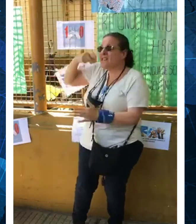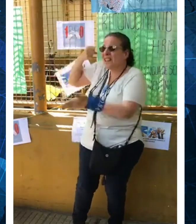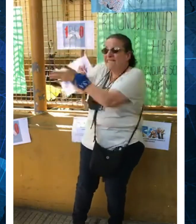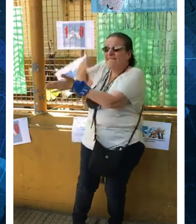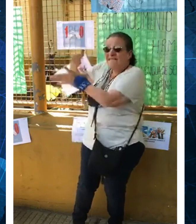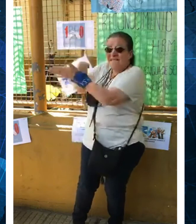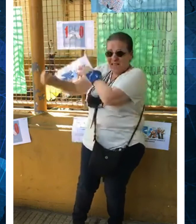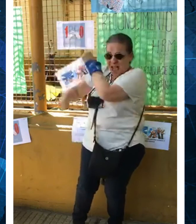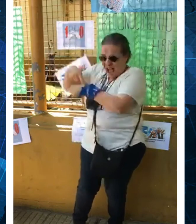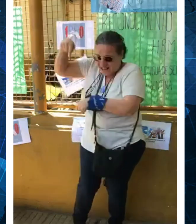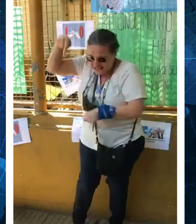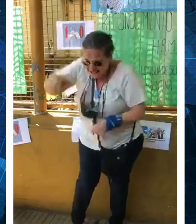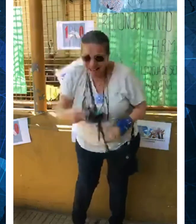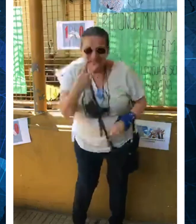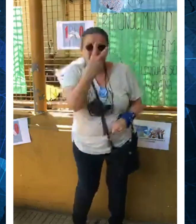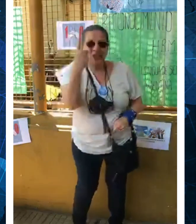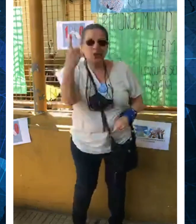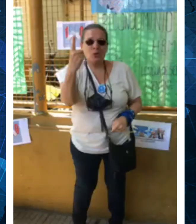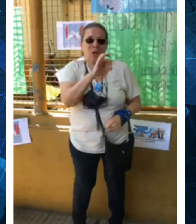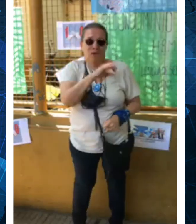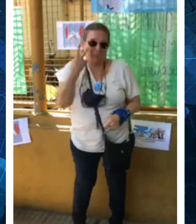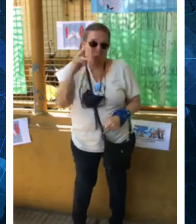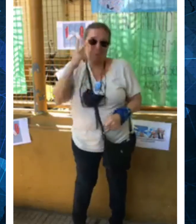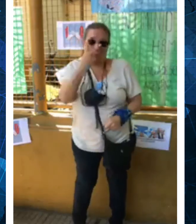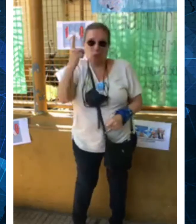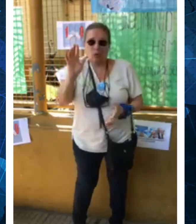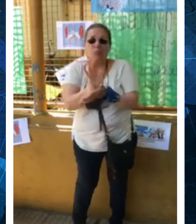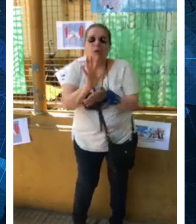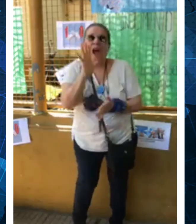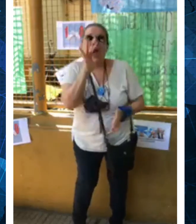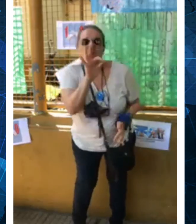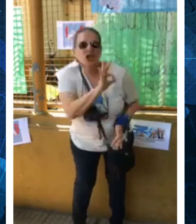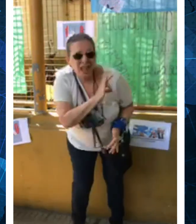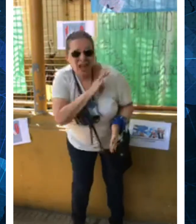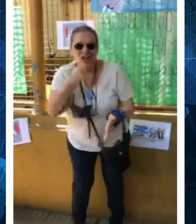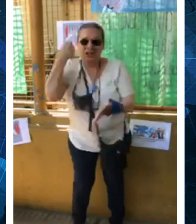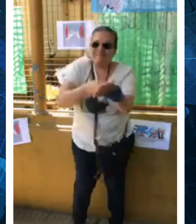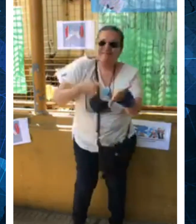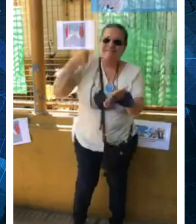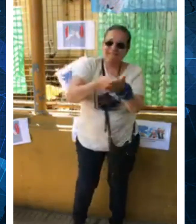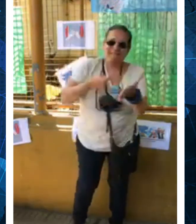luchando desde la Confederación hasta ahora, en el año